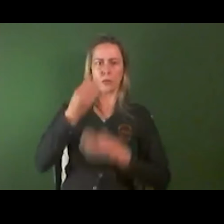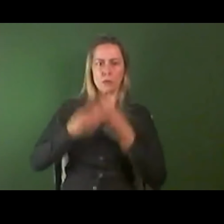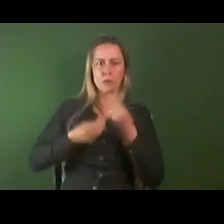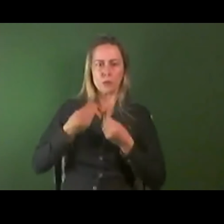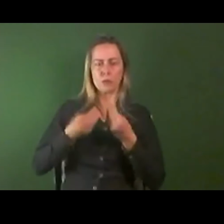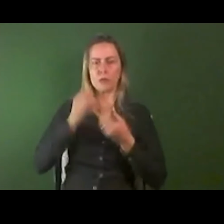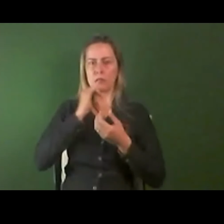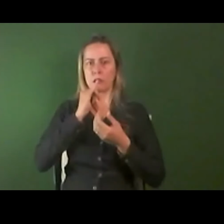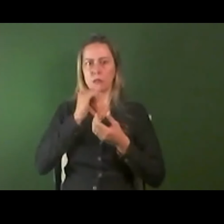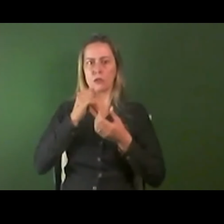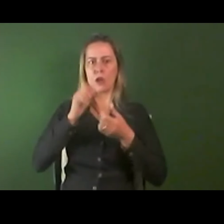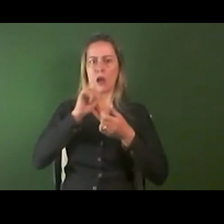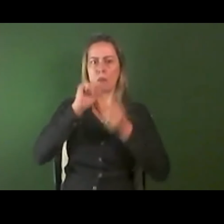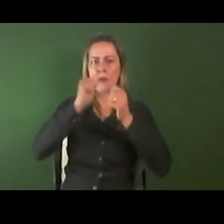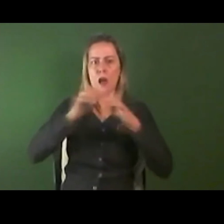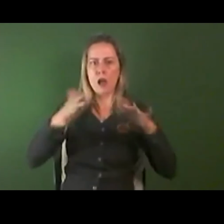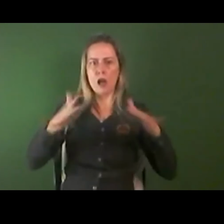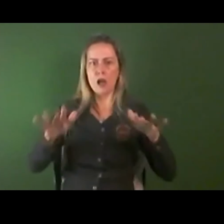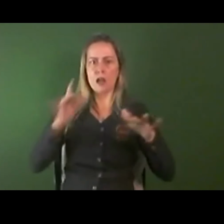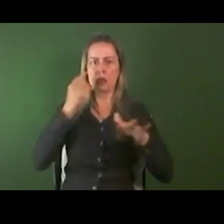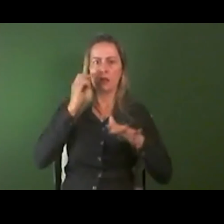pelo mar.